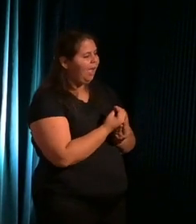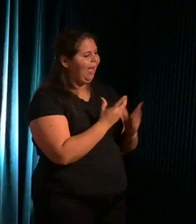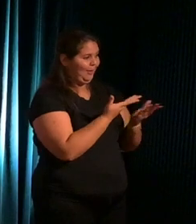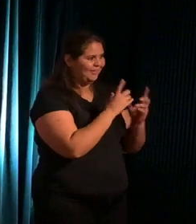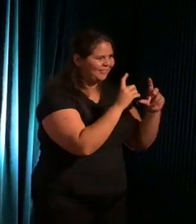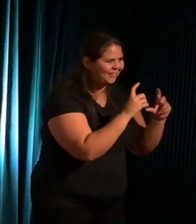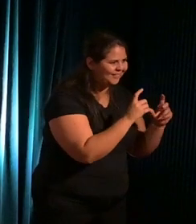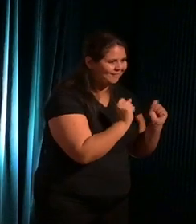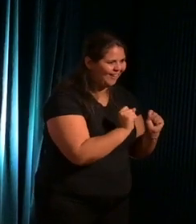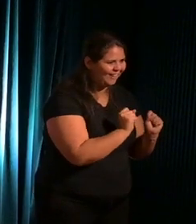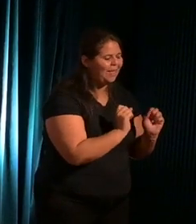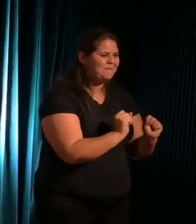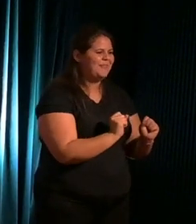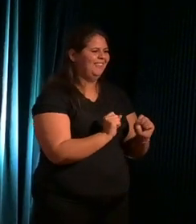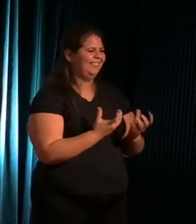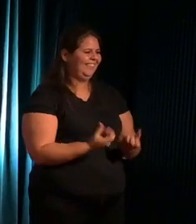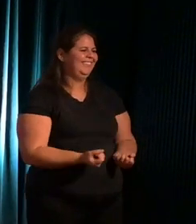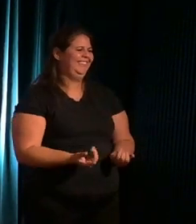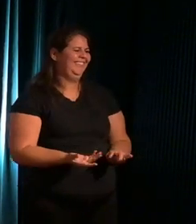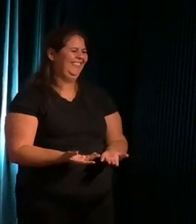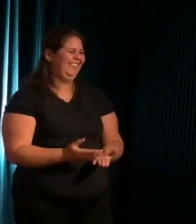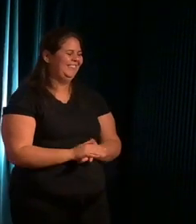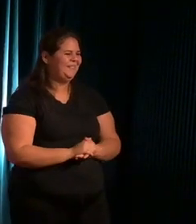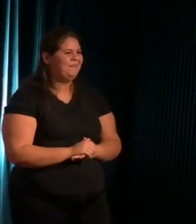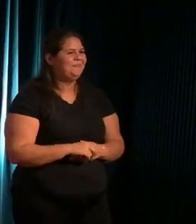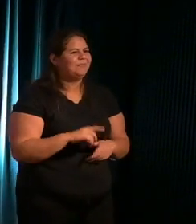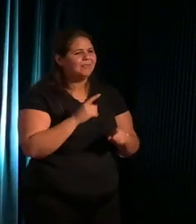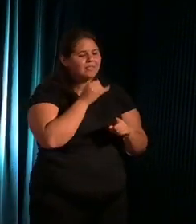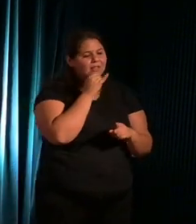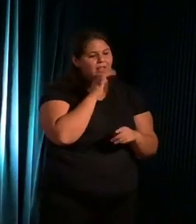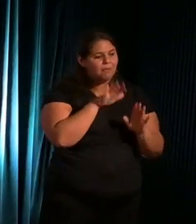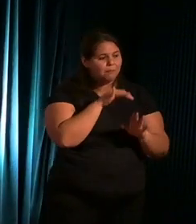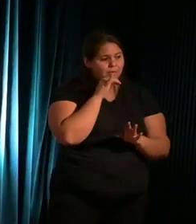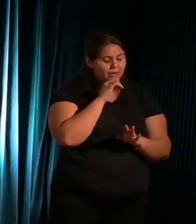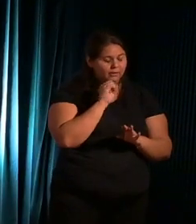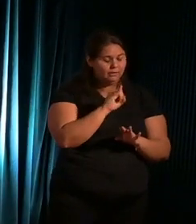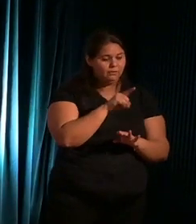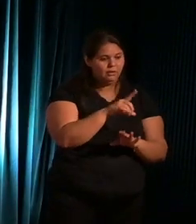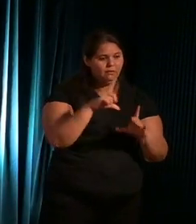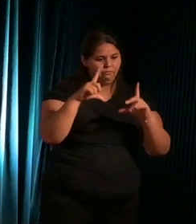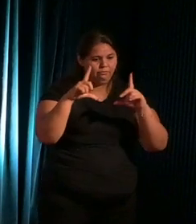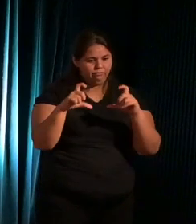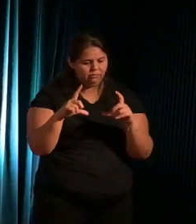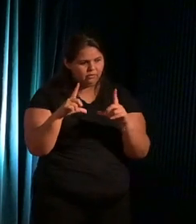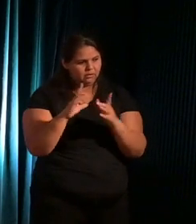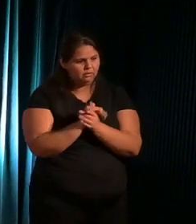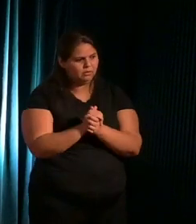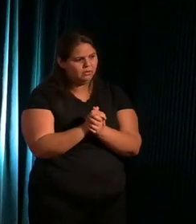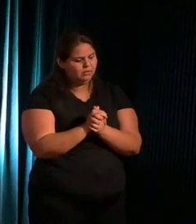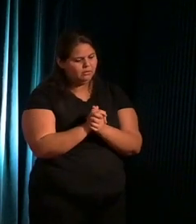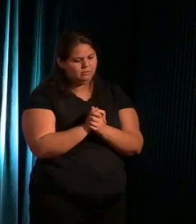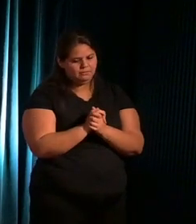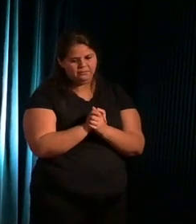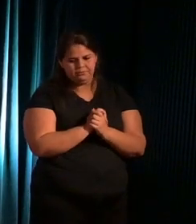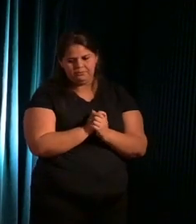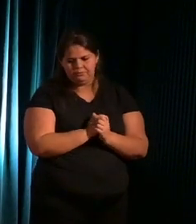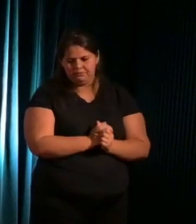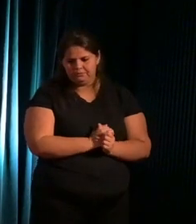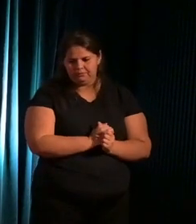construí-lo na minha majestade. Né? Porque quando você, no ato fotográfico, você coloca